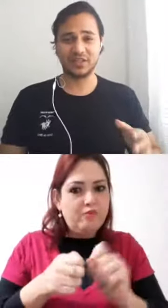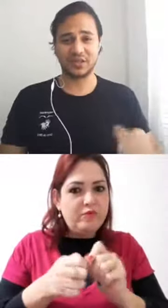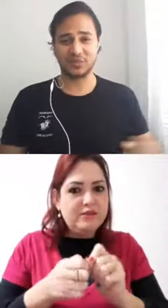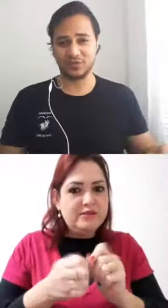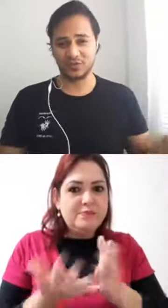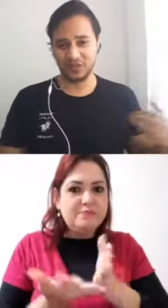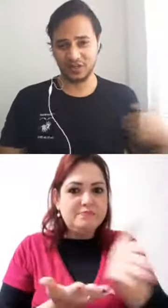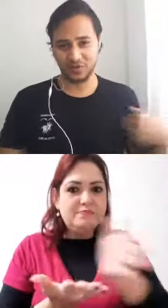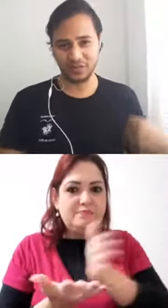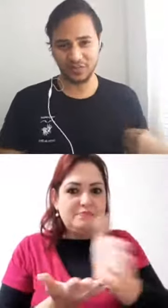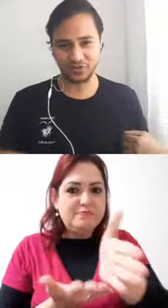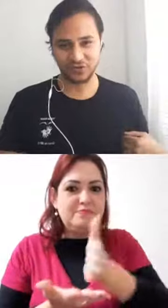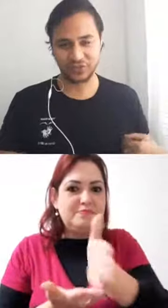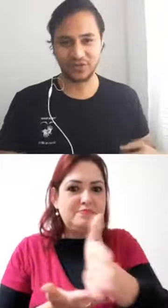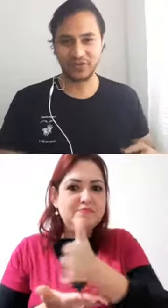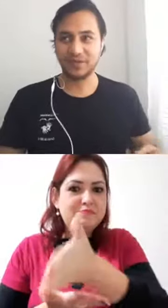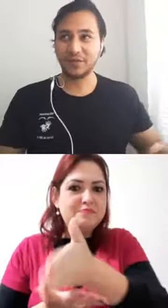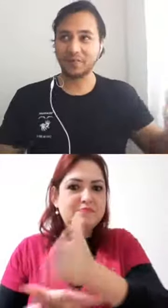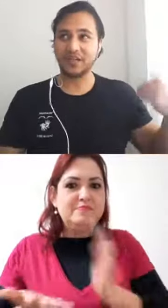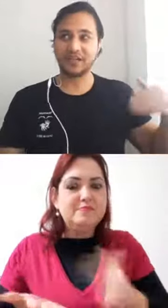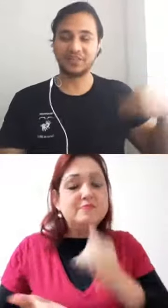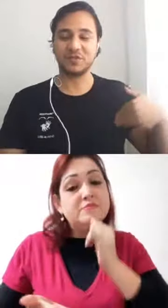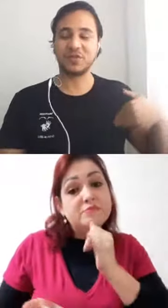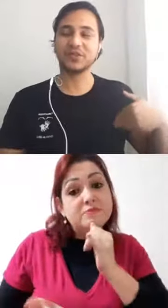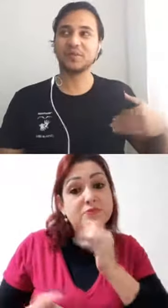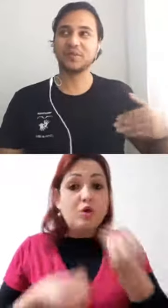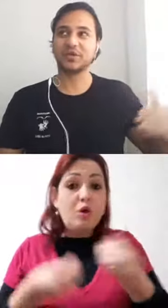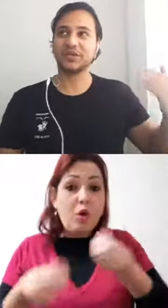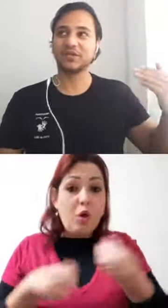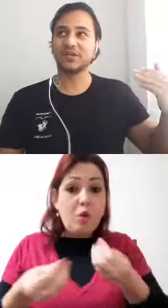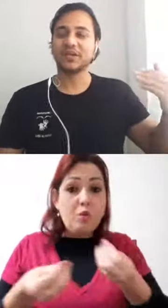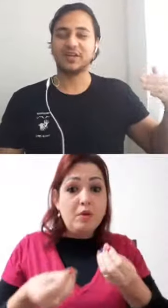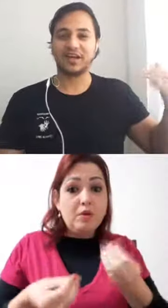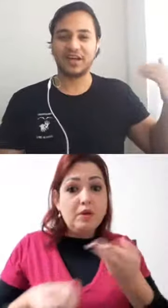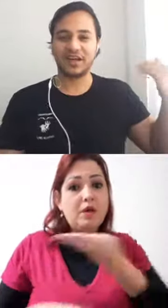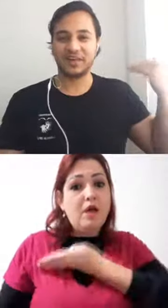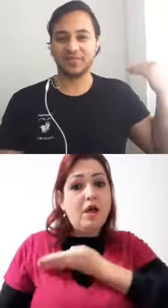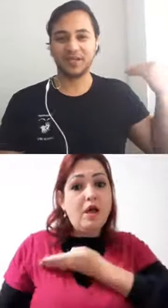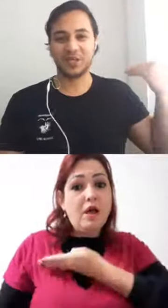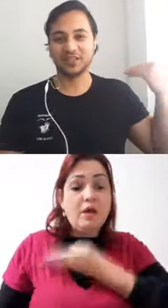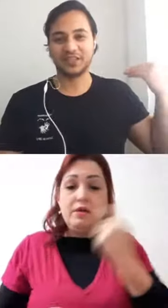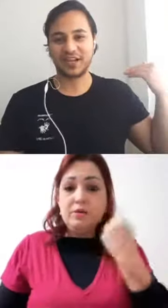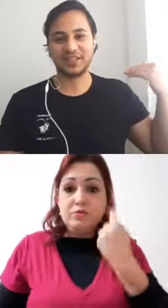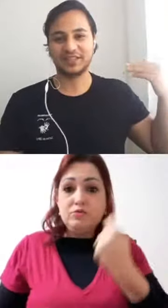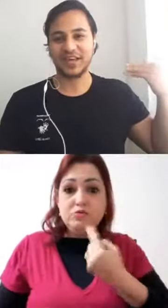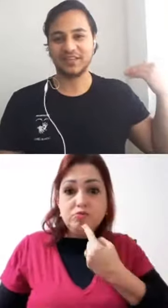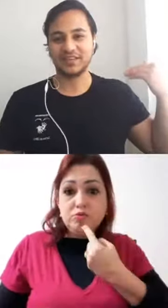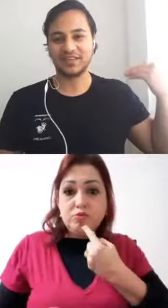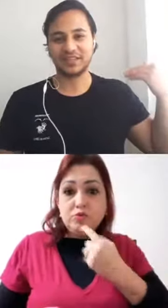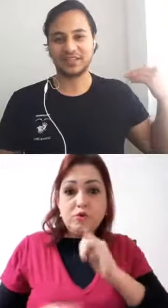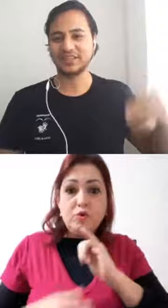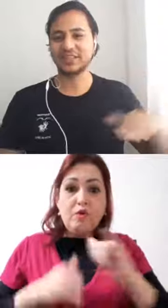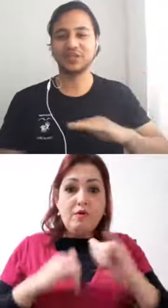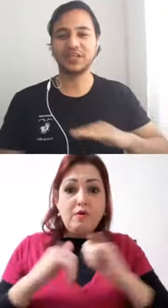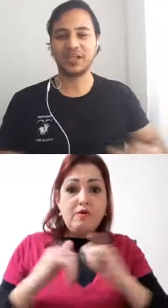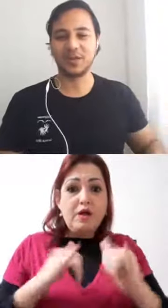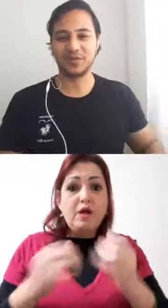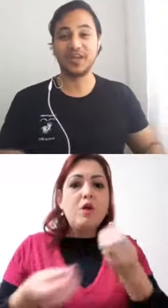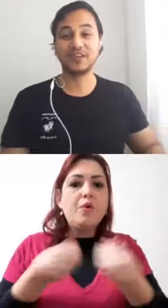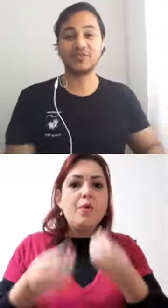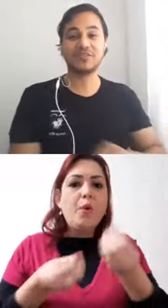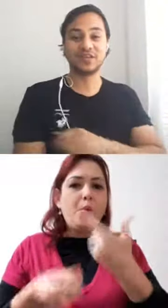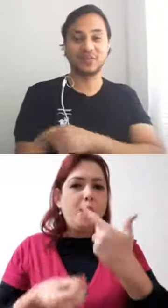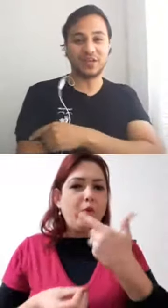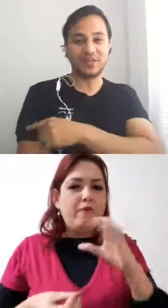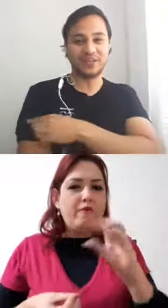Por exemplo, alguns amigos surdos meus, eles me contam, por exemplo, há 20 anos atrás, 10, 15 anos atrás, não tinha intérprete